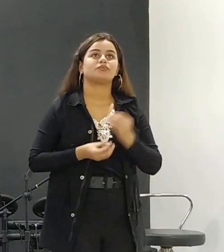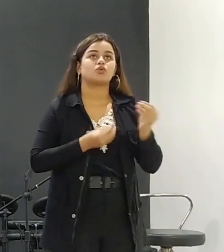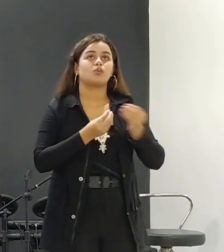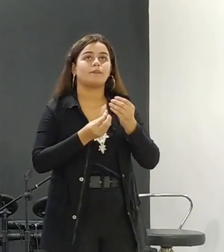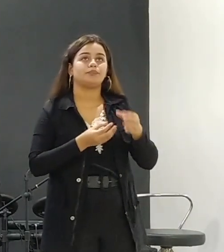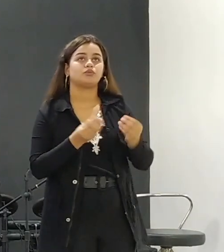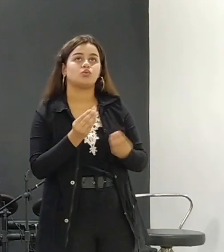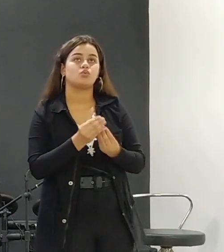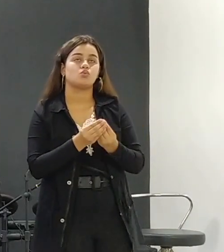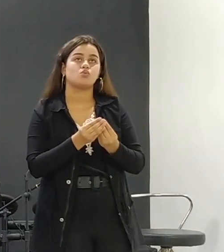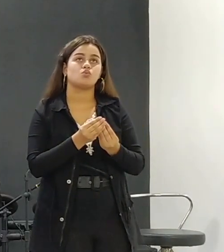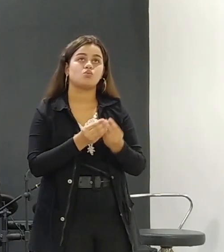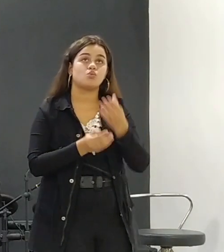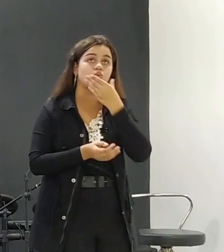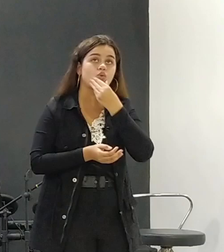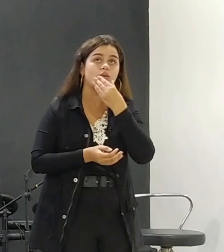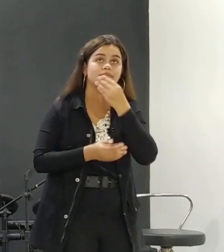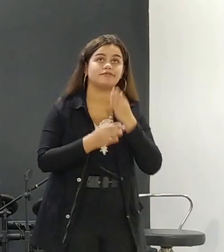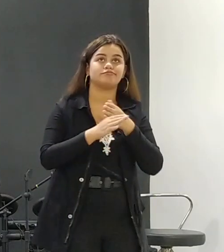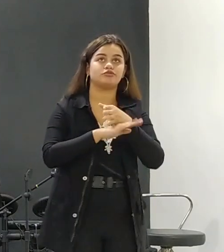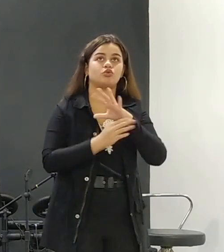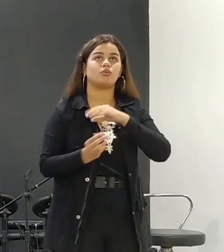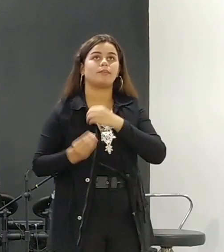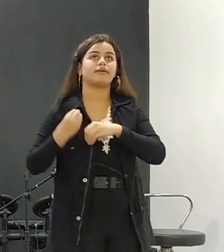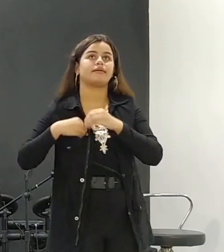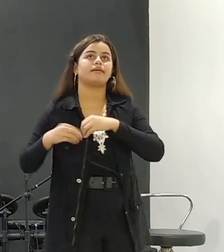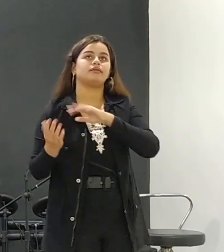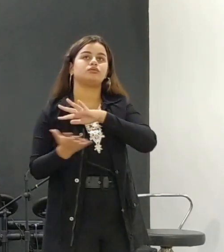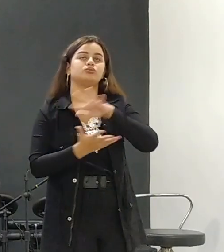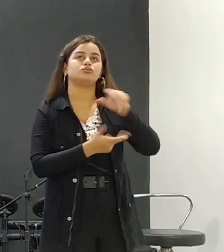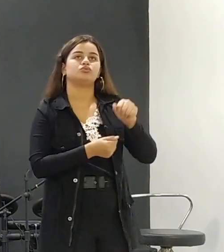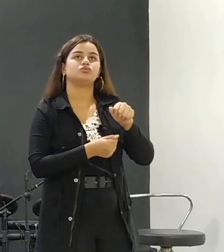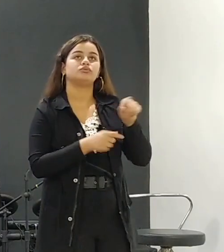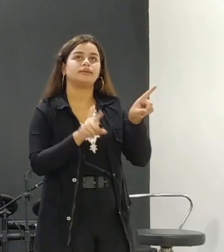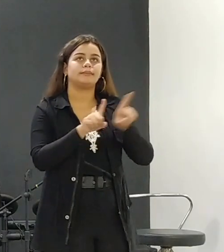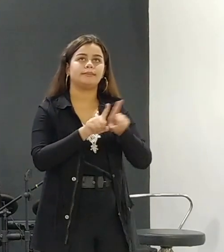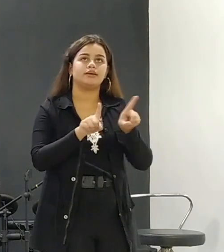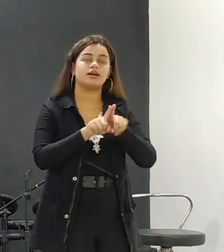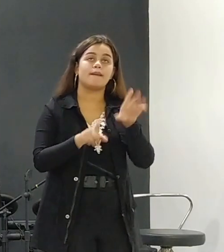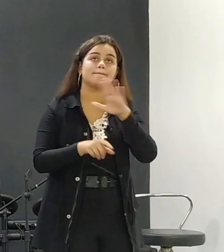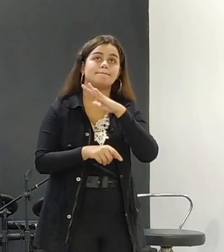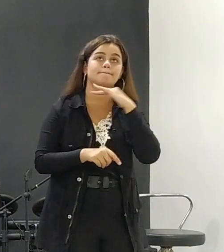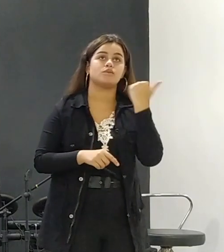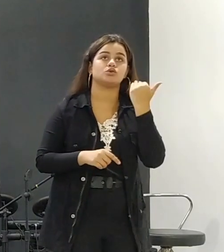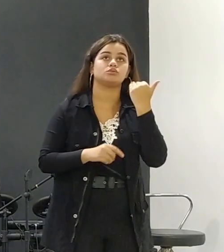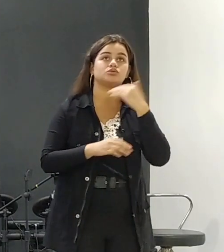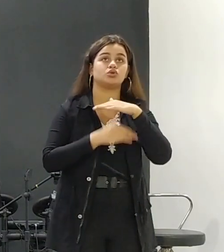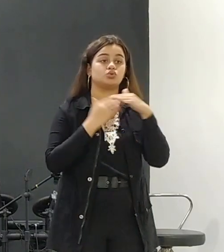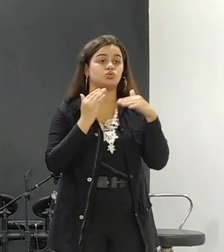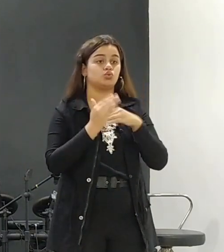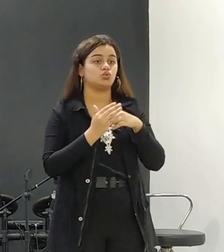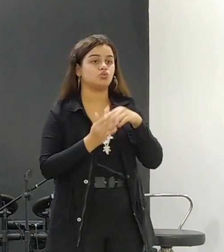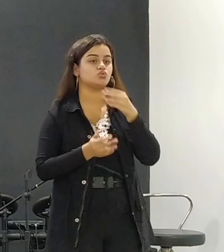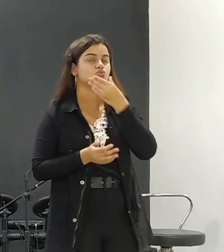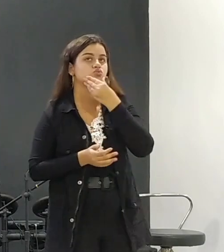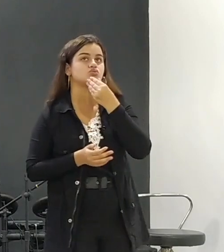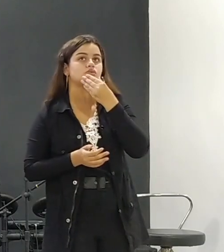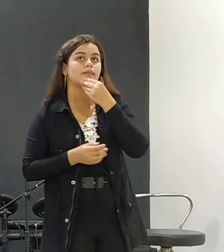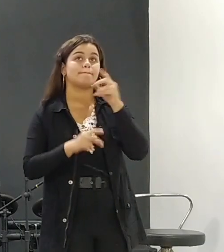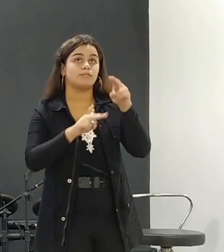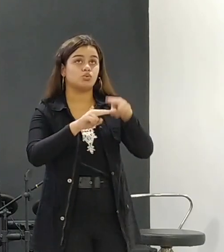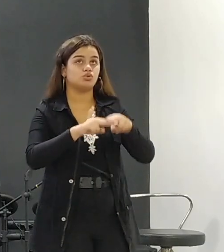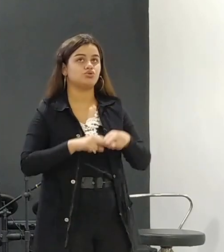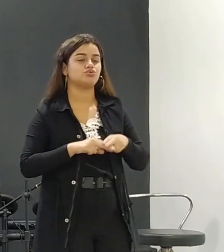Portanto, como por um homem entrou o pecado no mundo, e pelo pecado a morte, assim também a morte passou a todos os homens, por isso